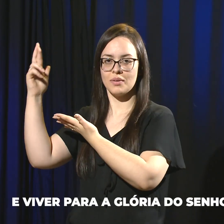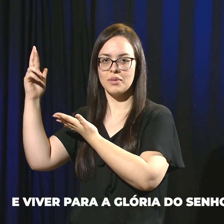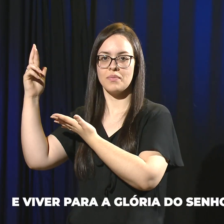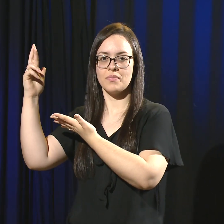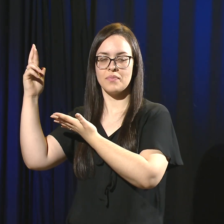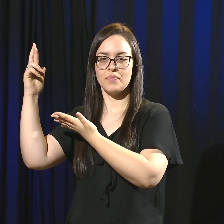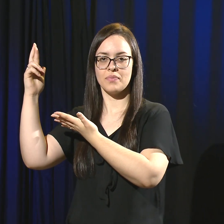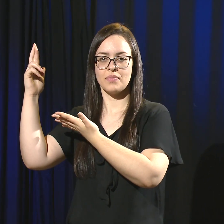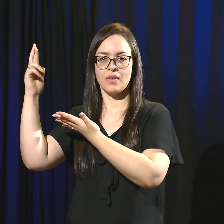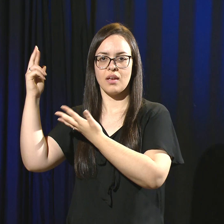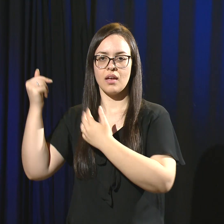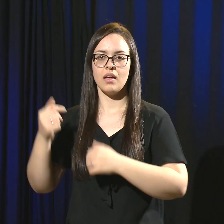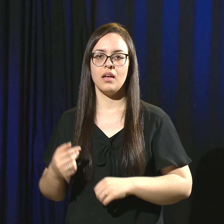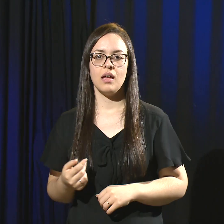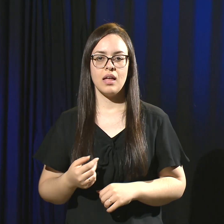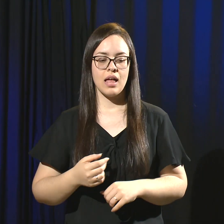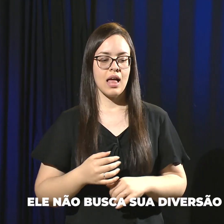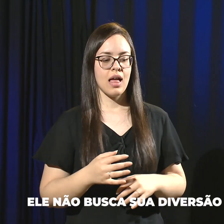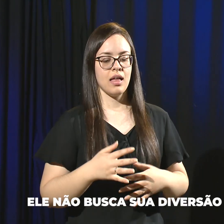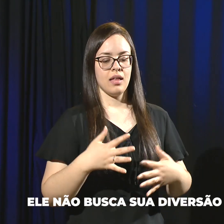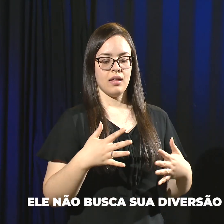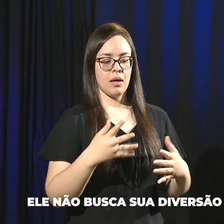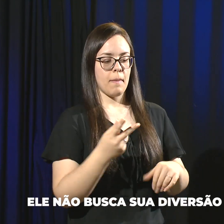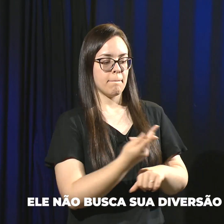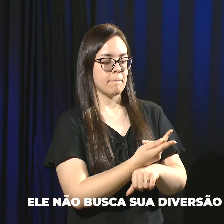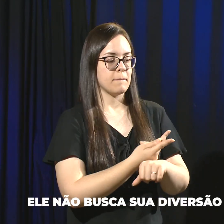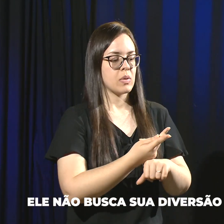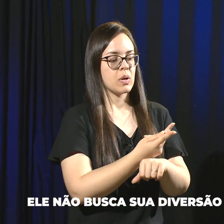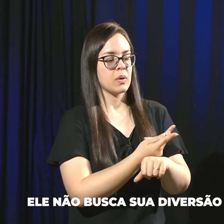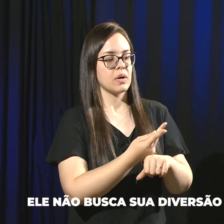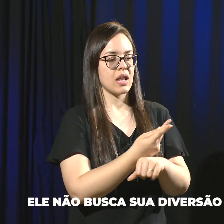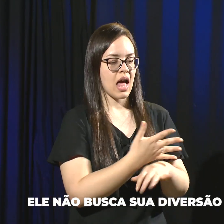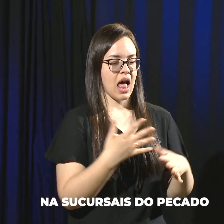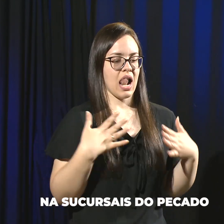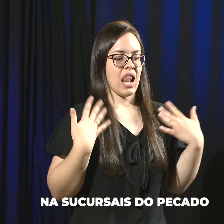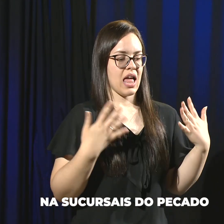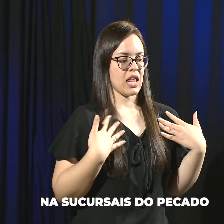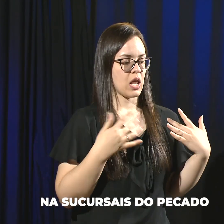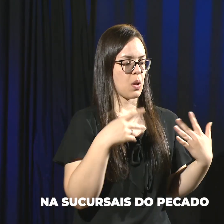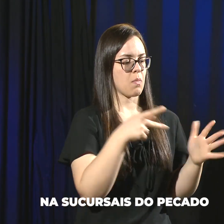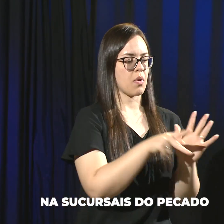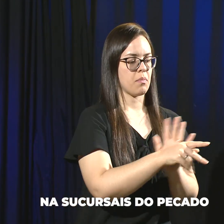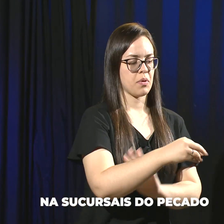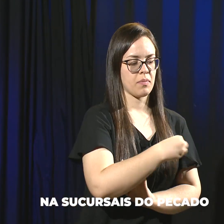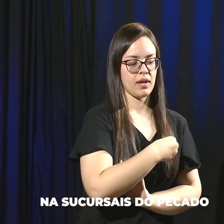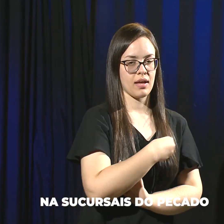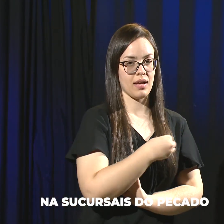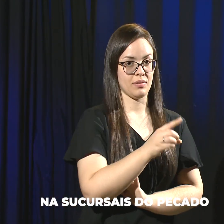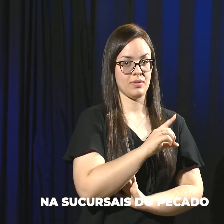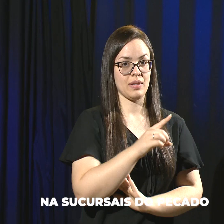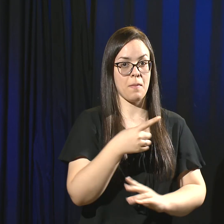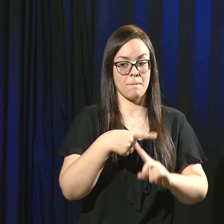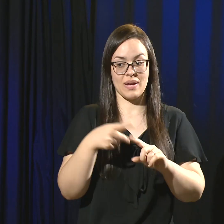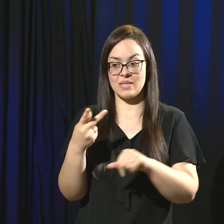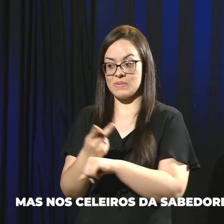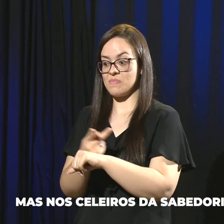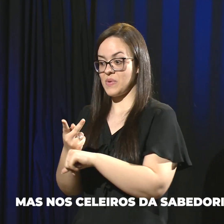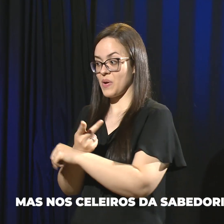Senhor ele não busca a sua diversão na super sais do pecado mas